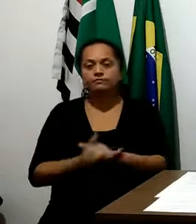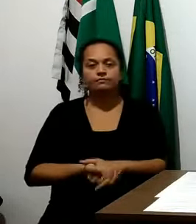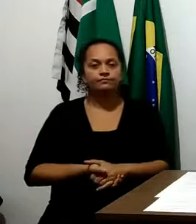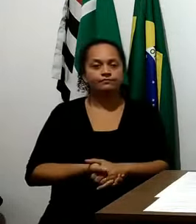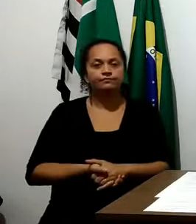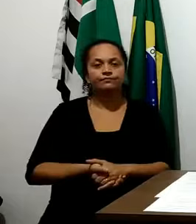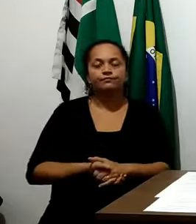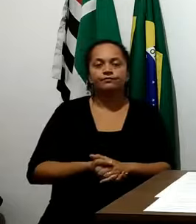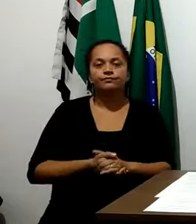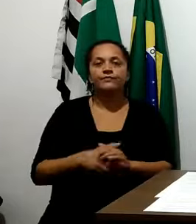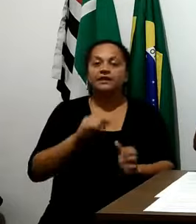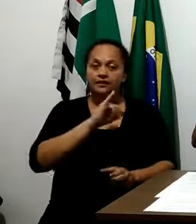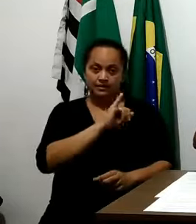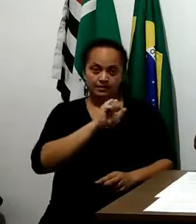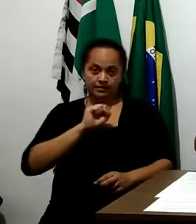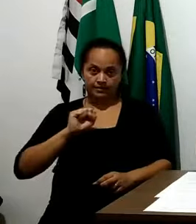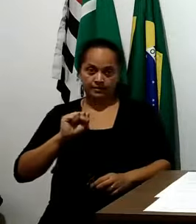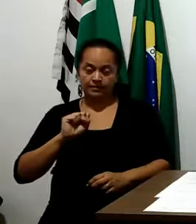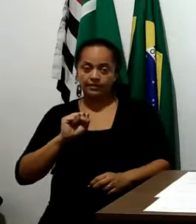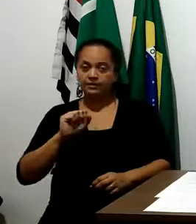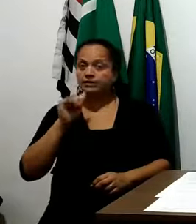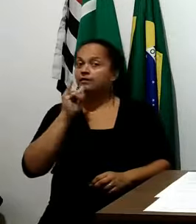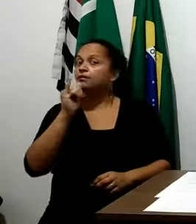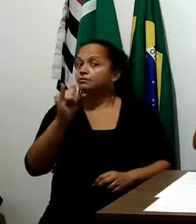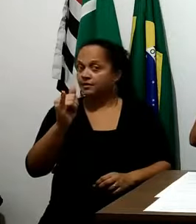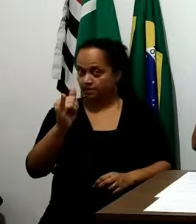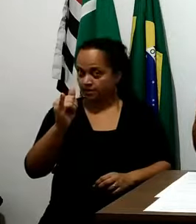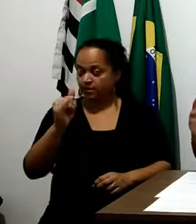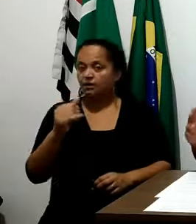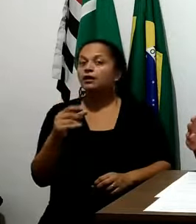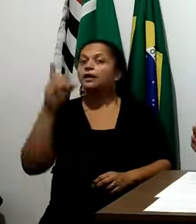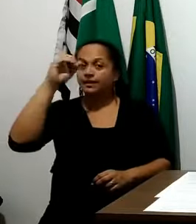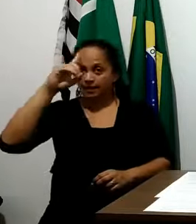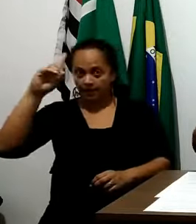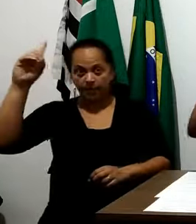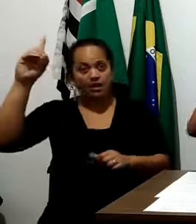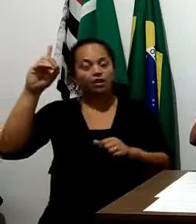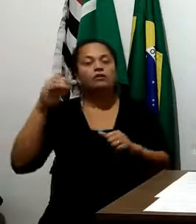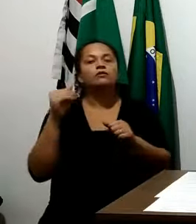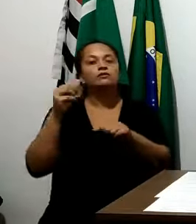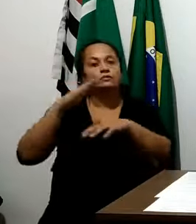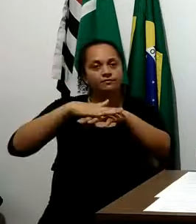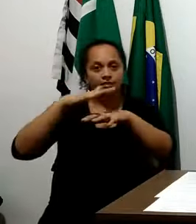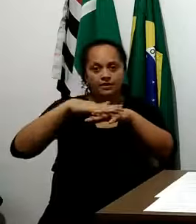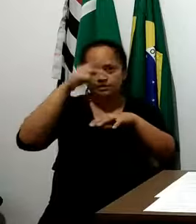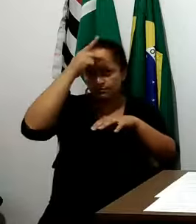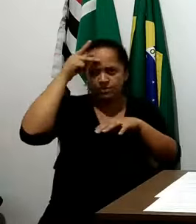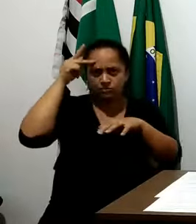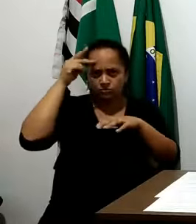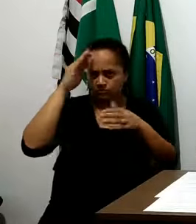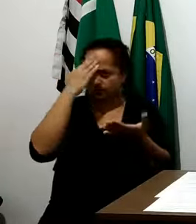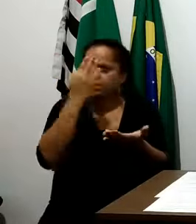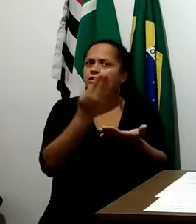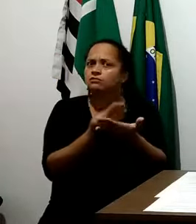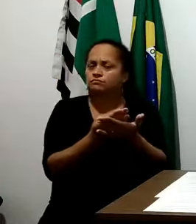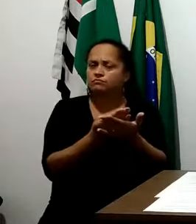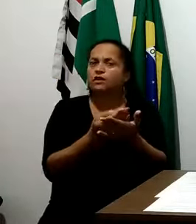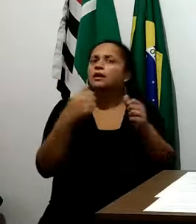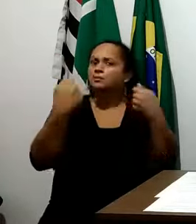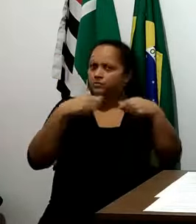está dizendo o seguinte: eu pus os cristãos com um papel estabelecido, sejam guarda,